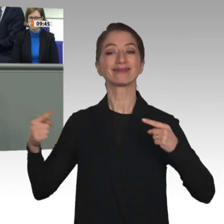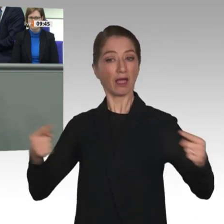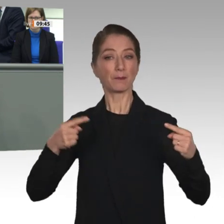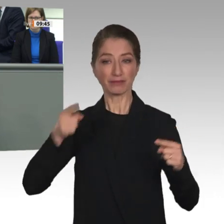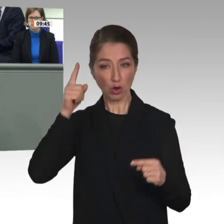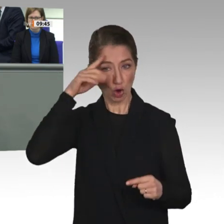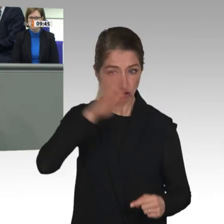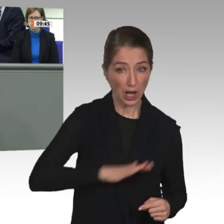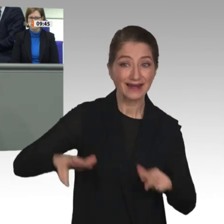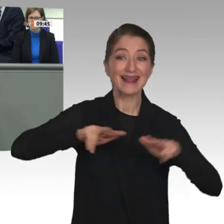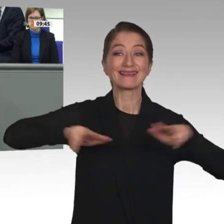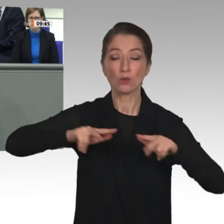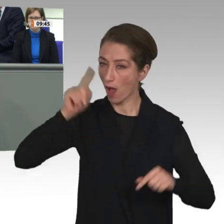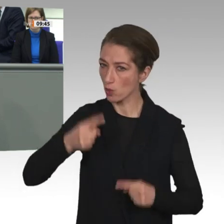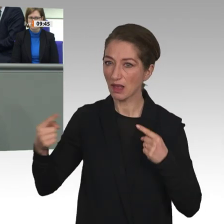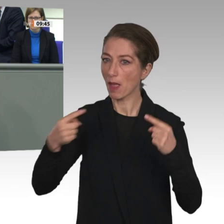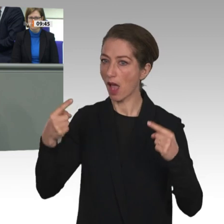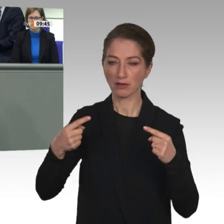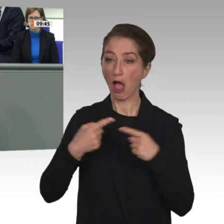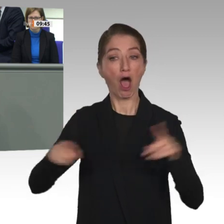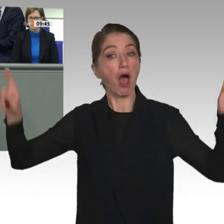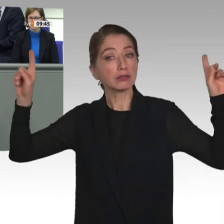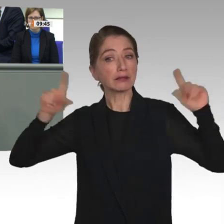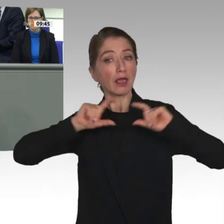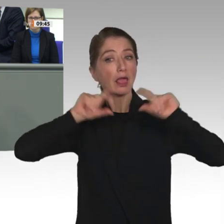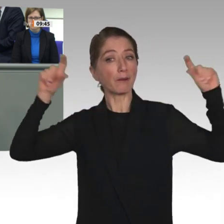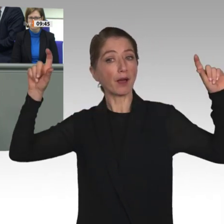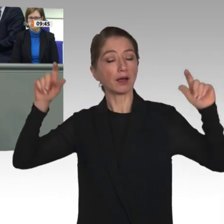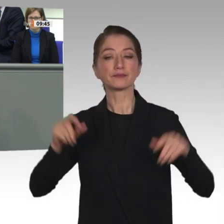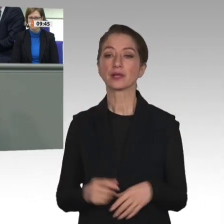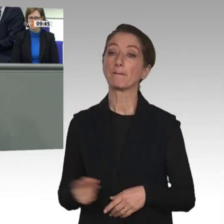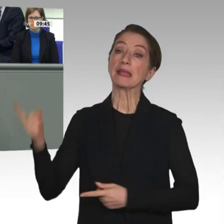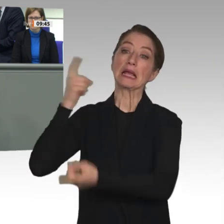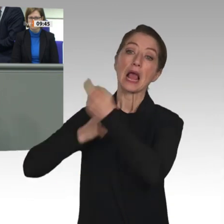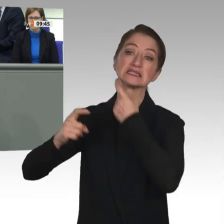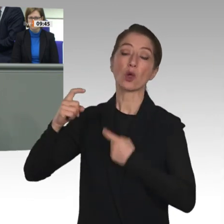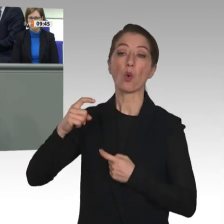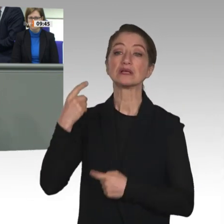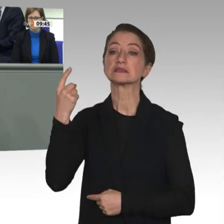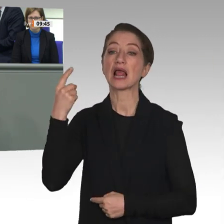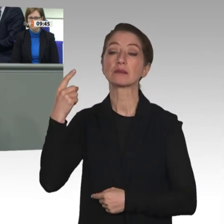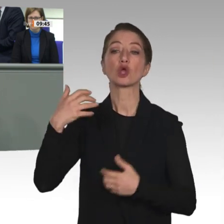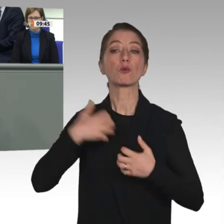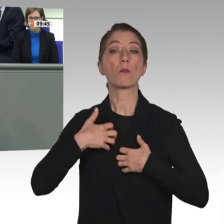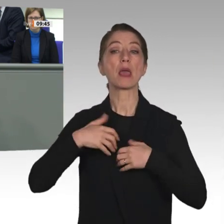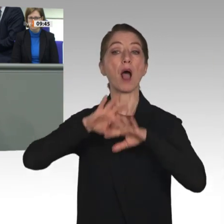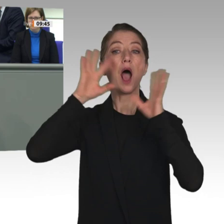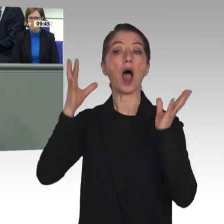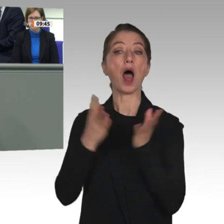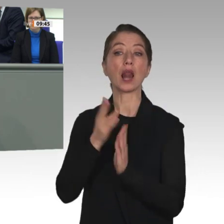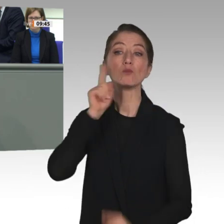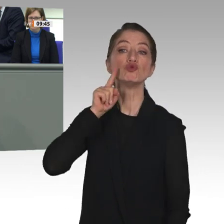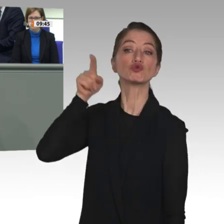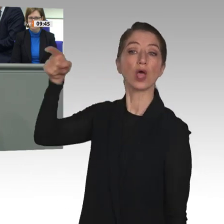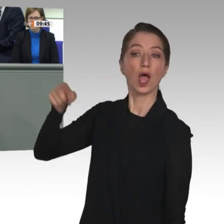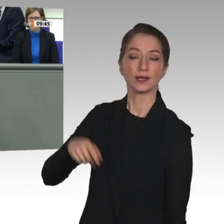in der Bundesregierung, waren komplett andere. Die Migration sei die Mutter aller Probleme, hieß es. Ich hoffe, dass